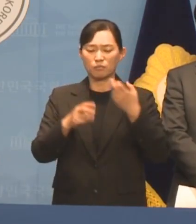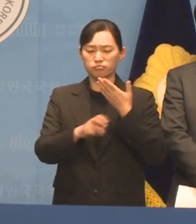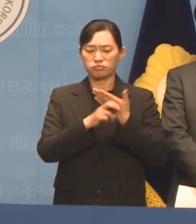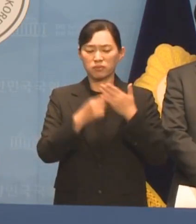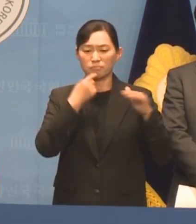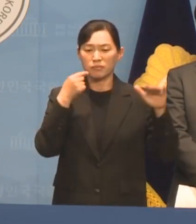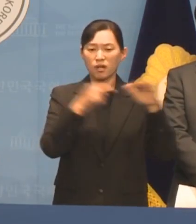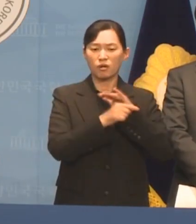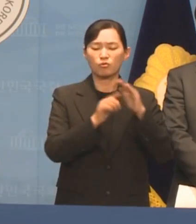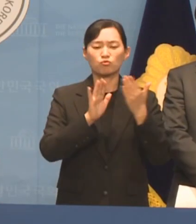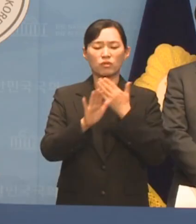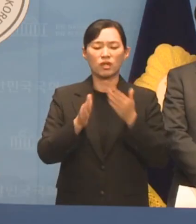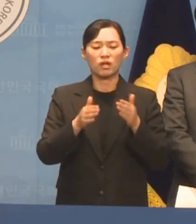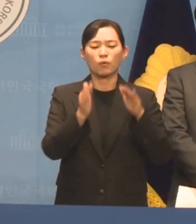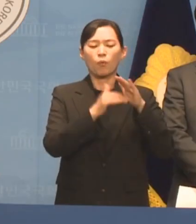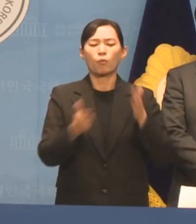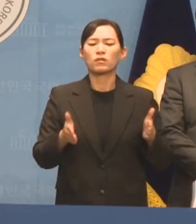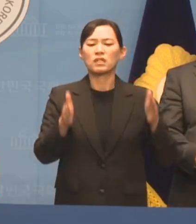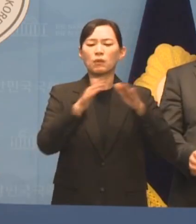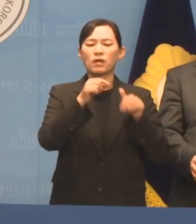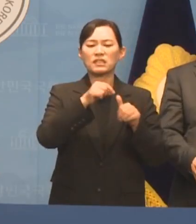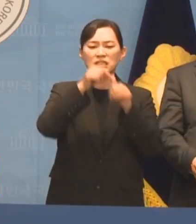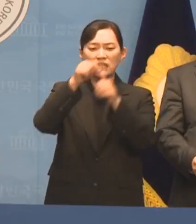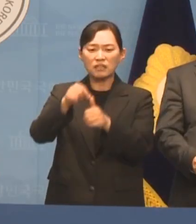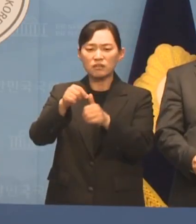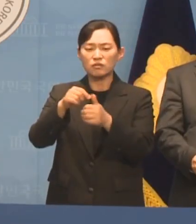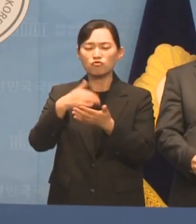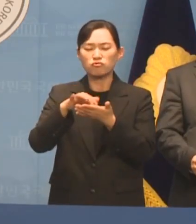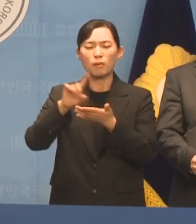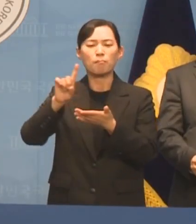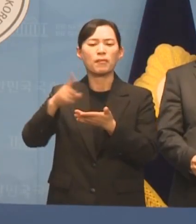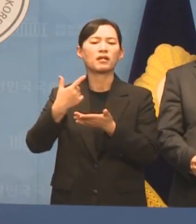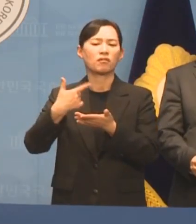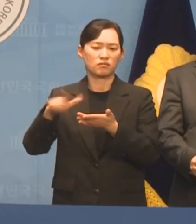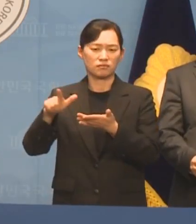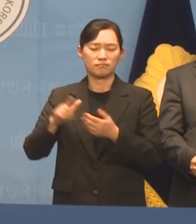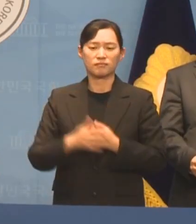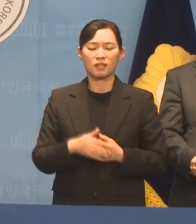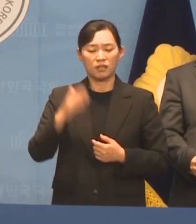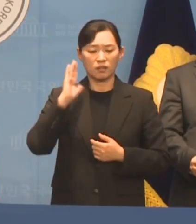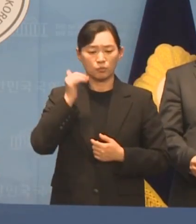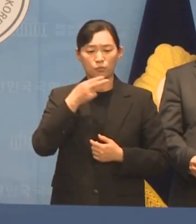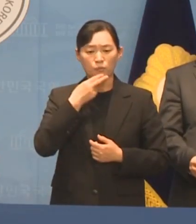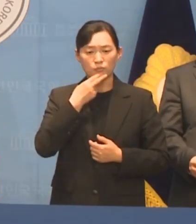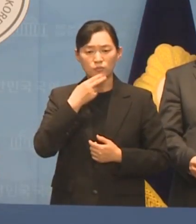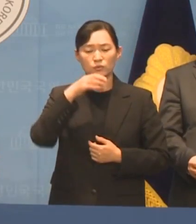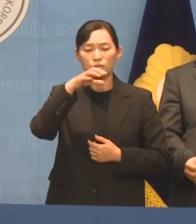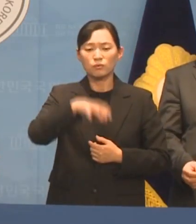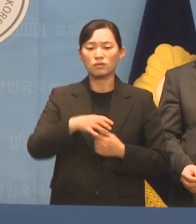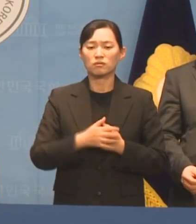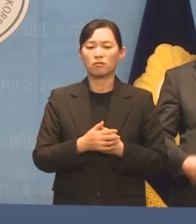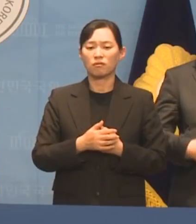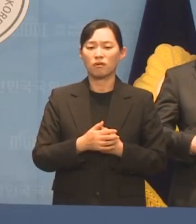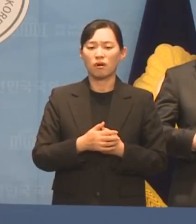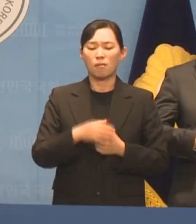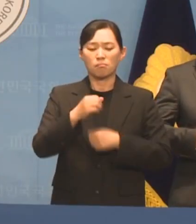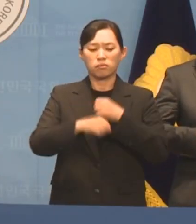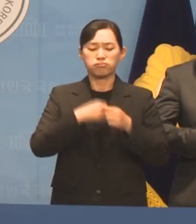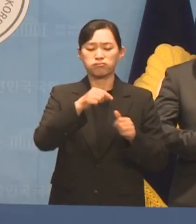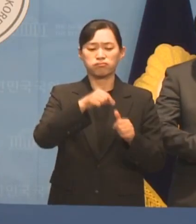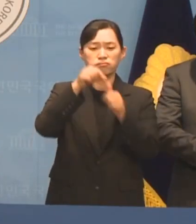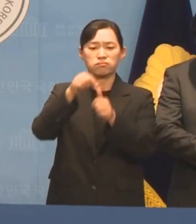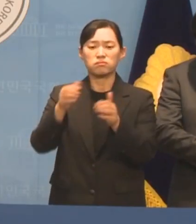계엄 이후 공공기관 인선 시도만 106건에 달합니다. 대통령도 없는 정권에서 유령 인사가 몰아치고